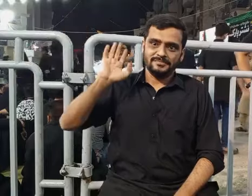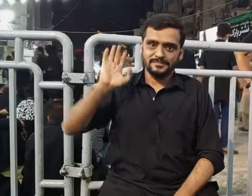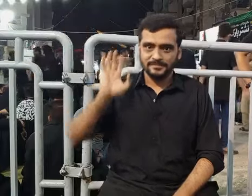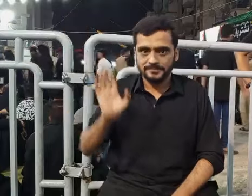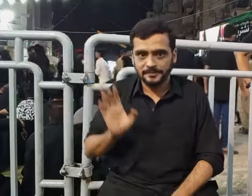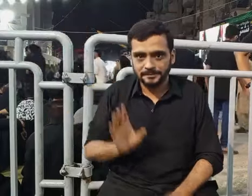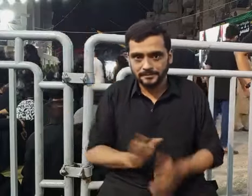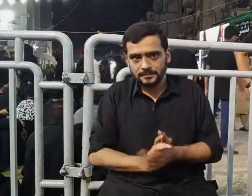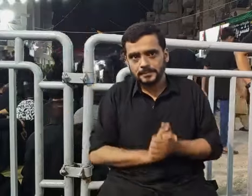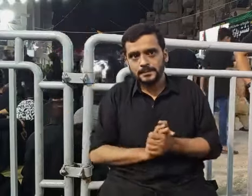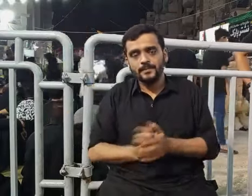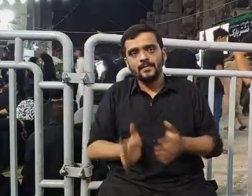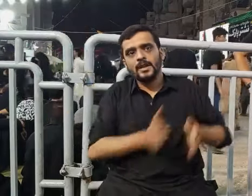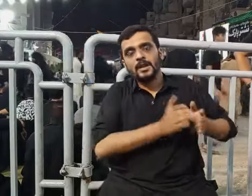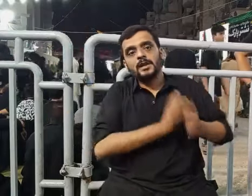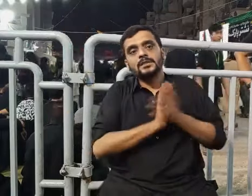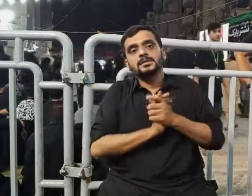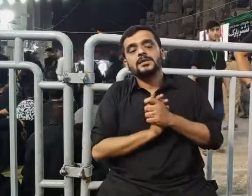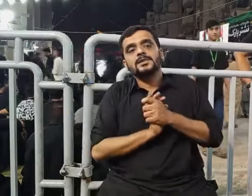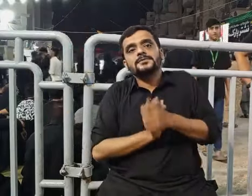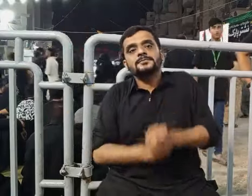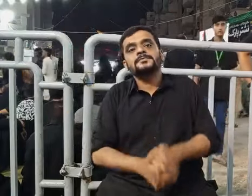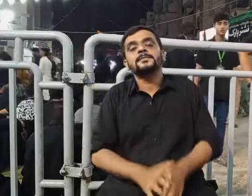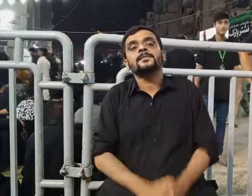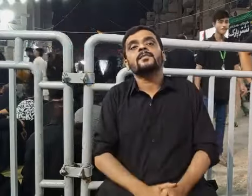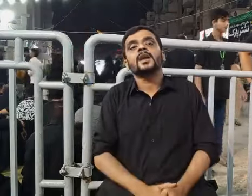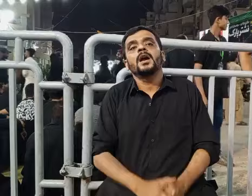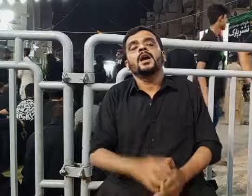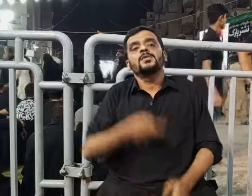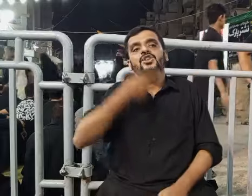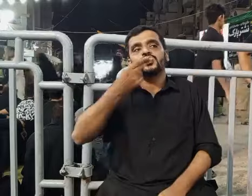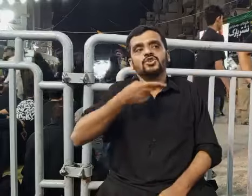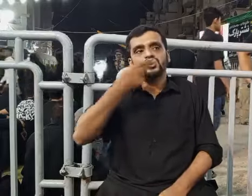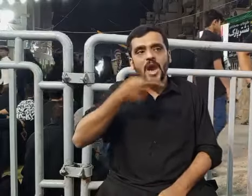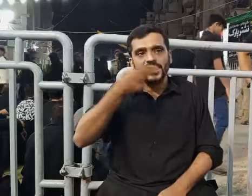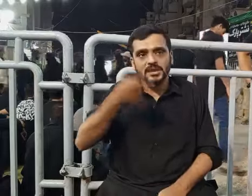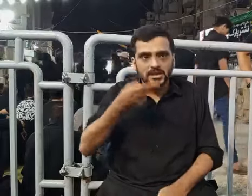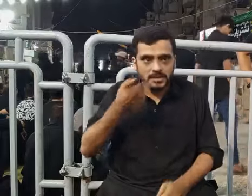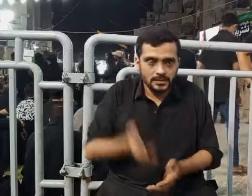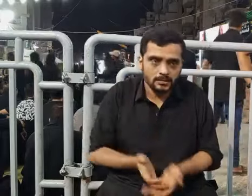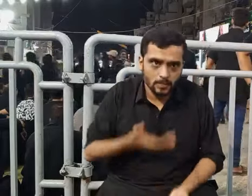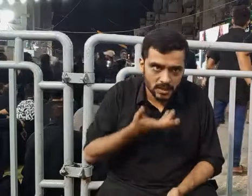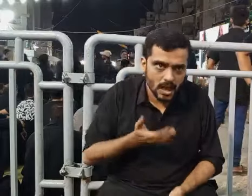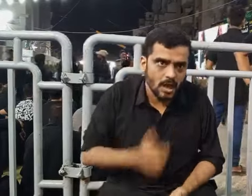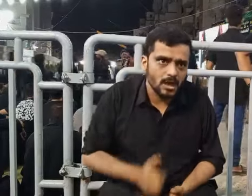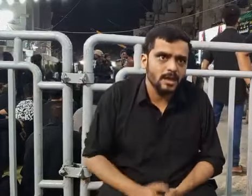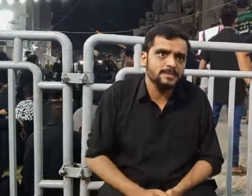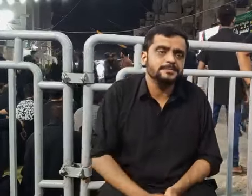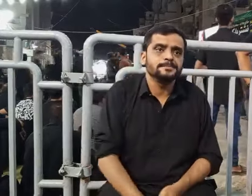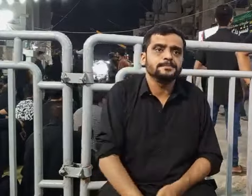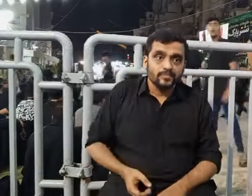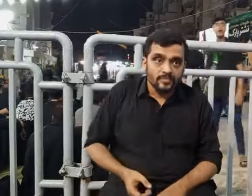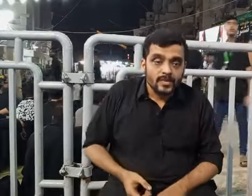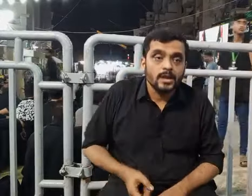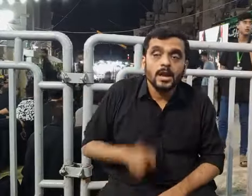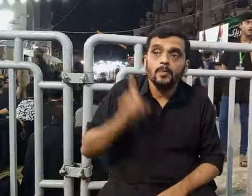جب پور پر ایسا ہوا موسیٰ کا اتحاد موسیٰ اسے اٹھا لے یہ ہوا حکم کے لیا وہ ڈر گئے یہ تھا بشر اب آپ